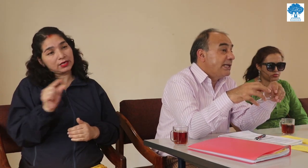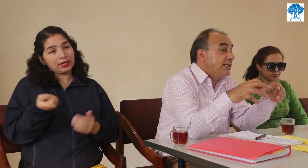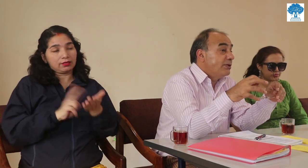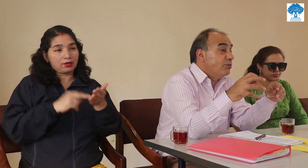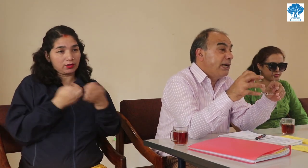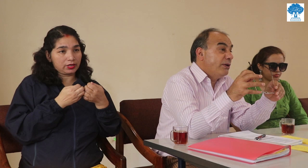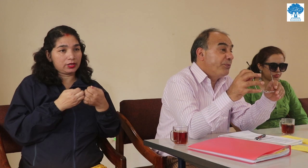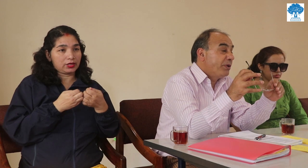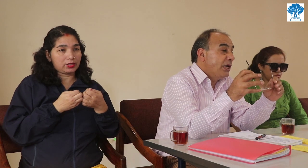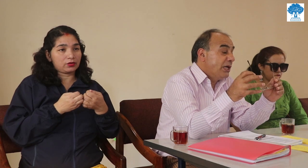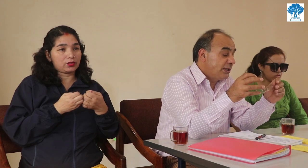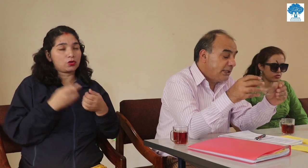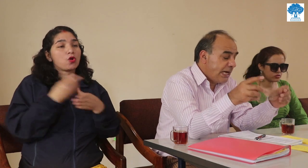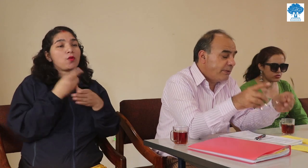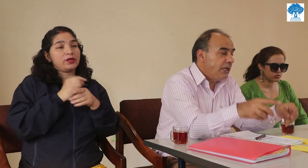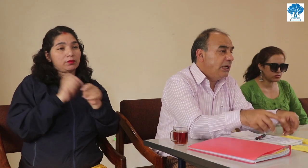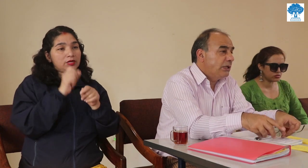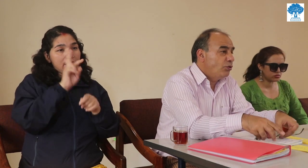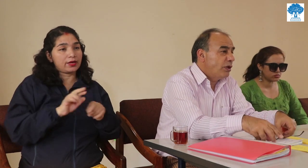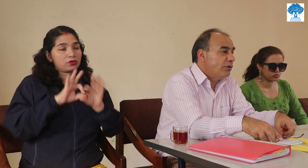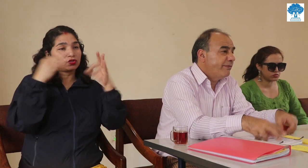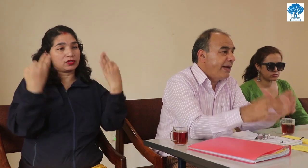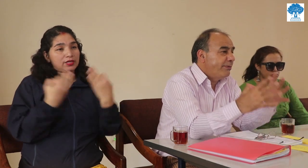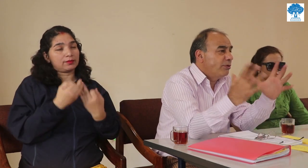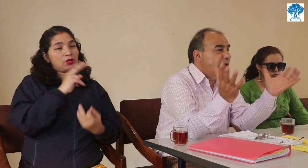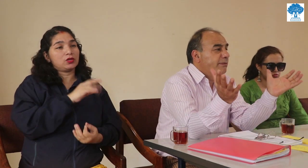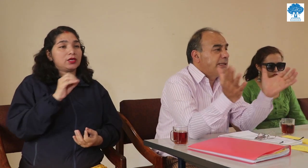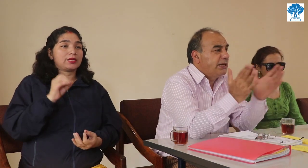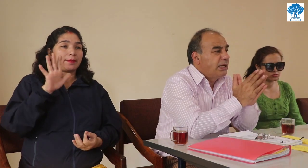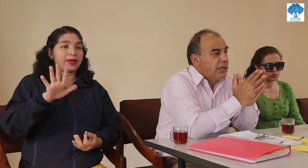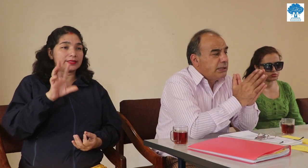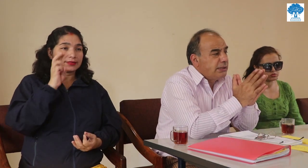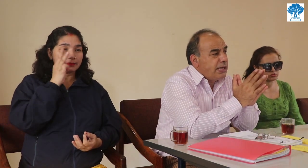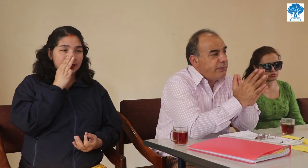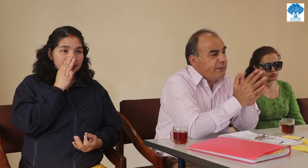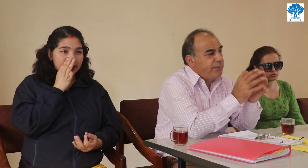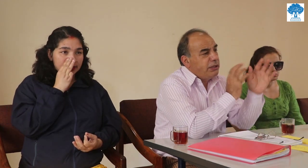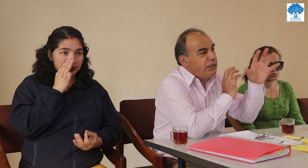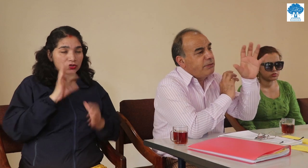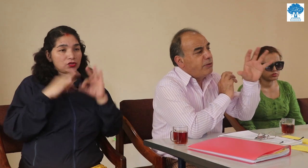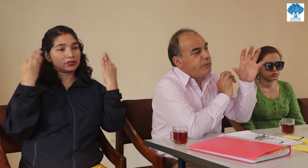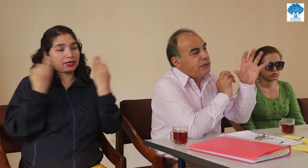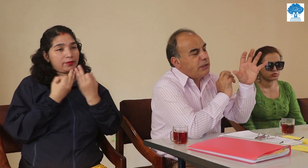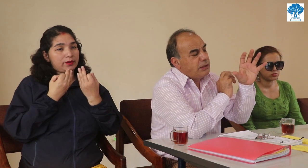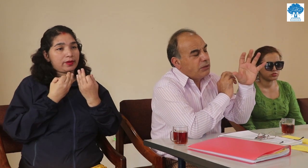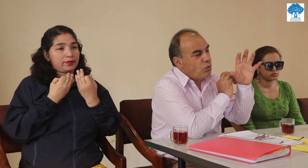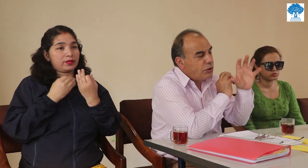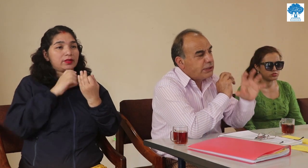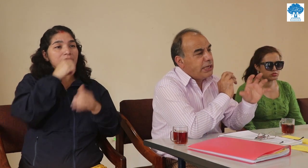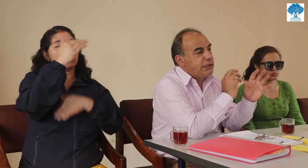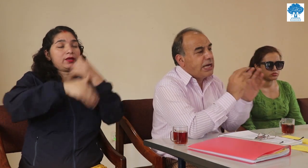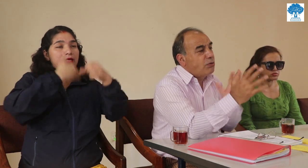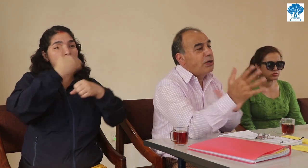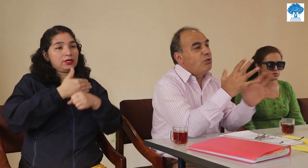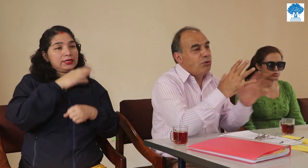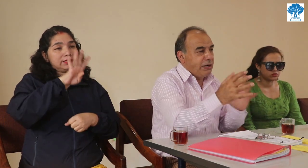गरी चाहिँ स्ट्राटेजीहरू बनाइयो। र संसारभरि 2005 दशकमा चाहिँ संसारभरिमा मिलेनियम डेभलपमेन्ट